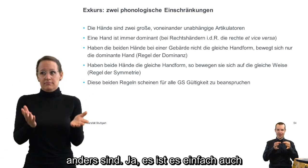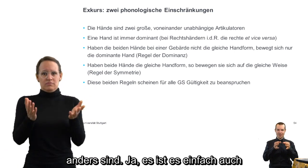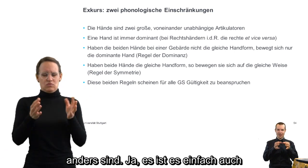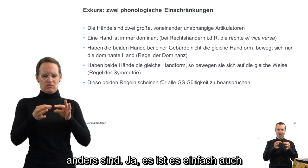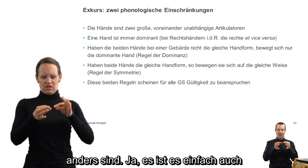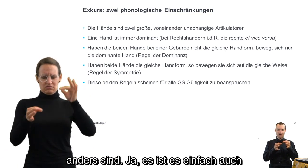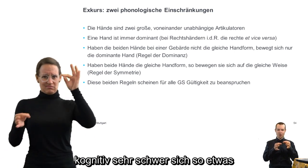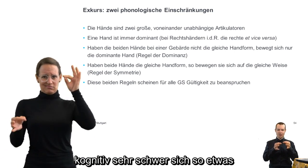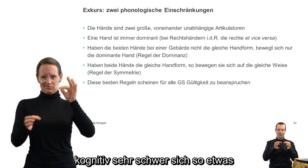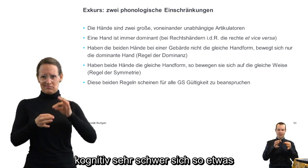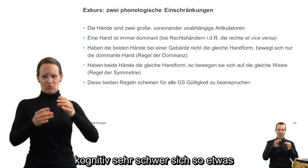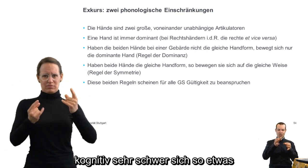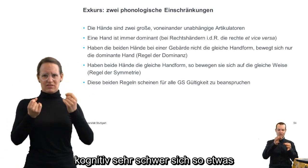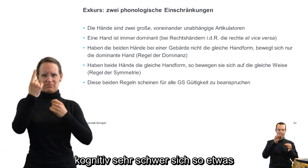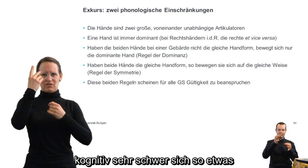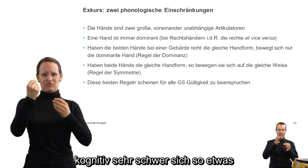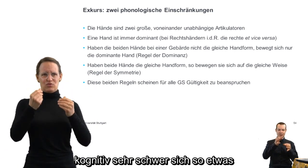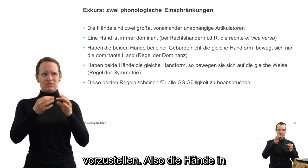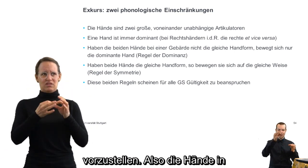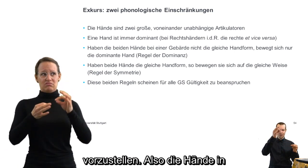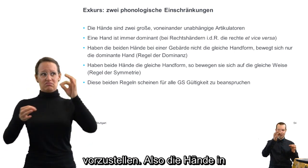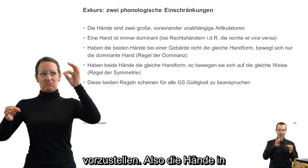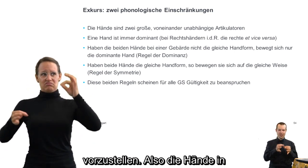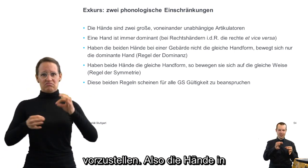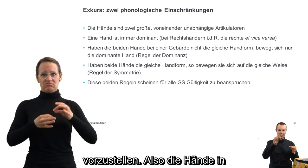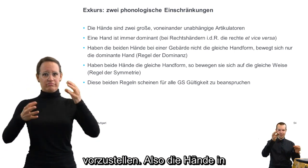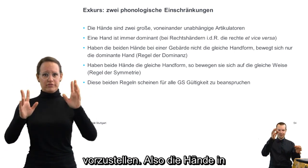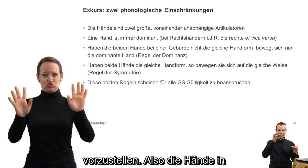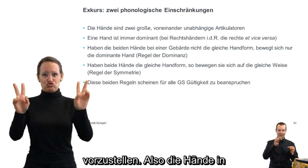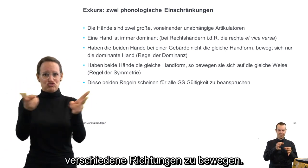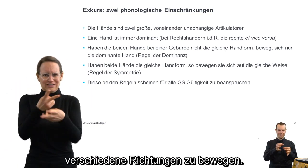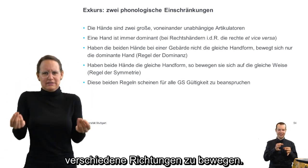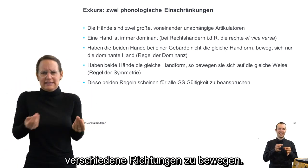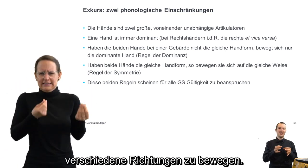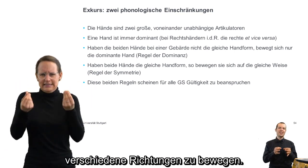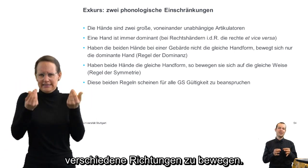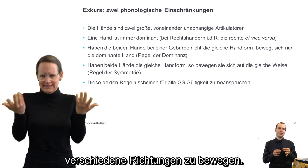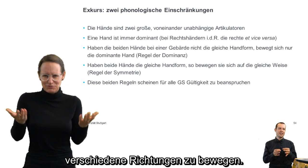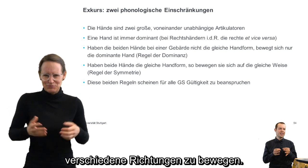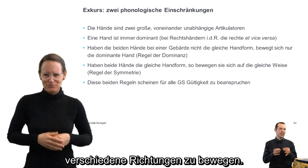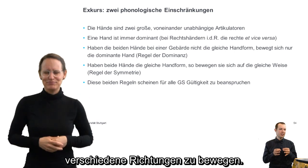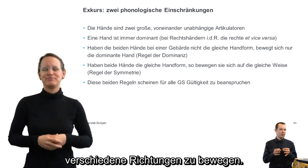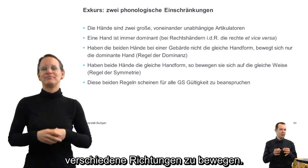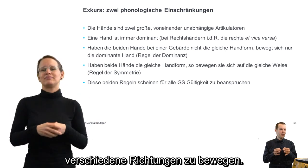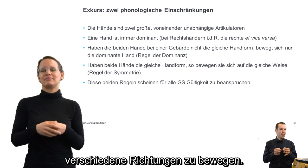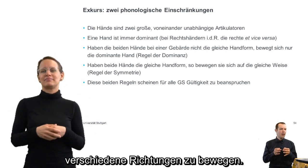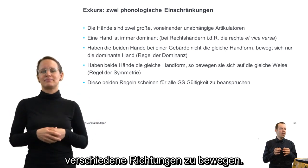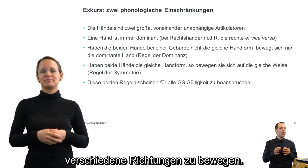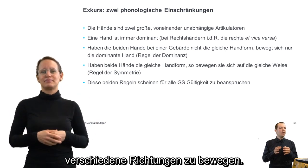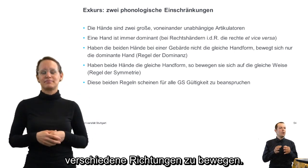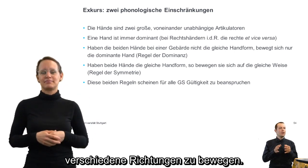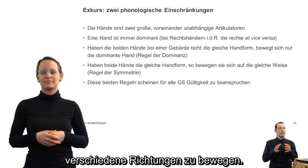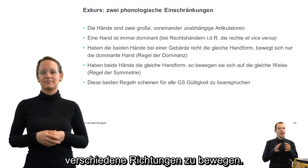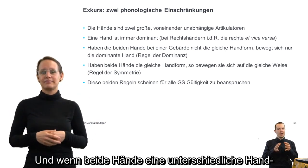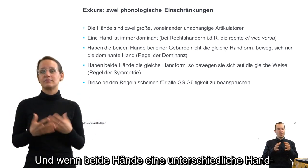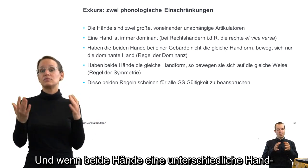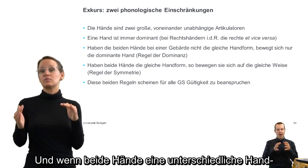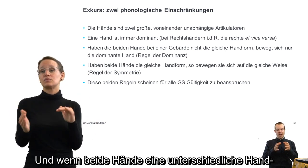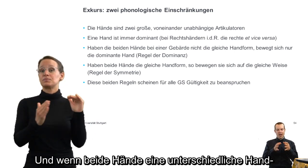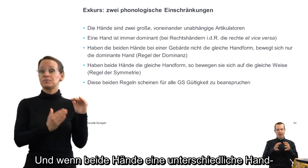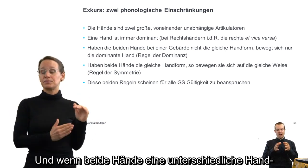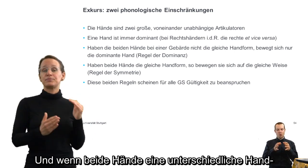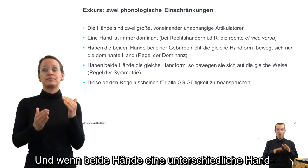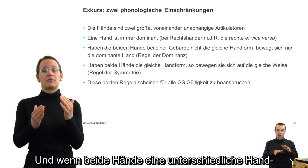ist einfach auch kognitiv sehr schwer, sich sowas vorzustellen. Das ist in diese Richtung. Und wenn